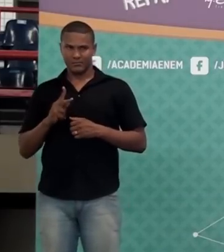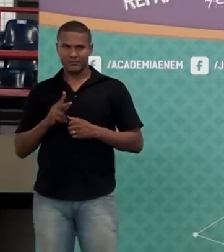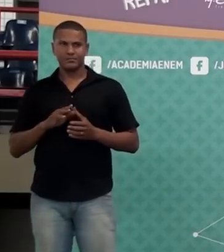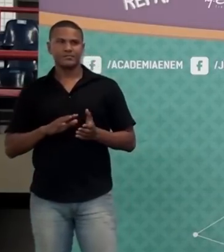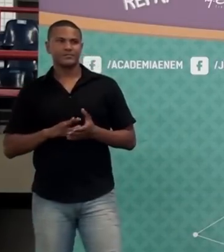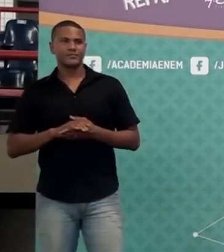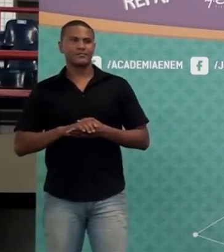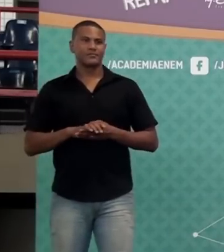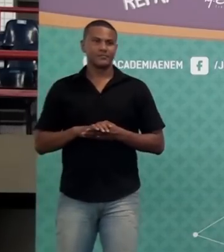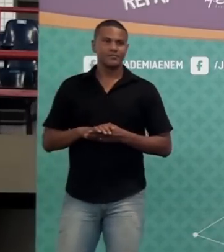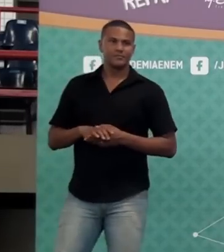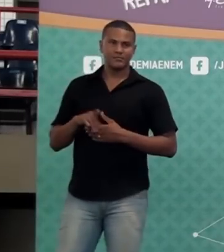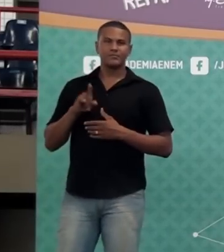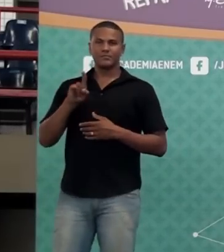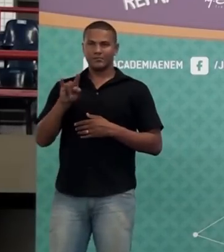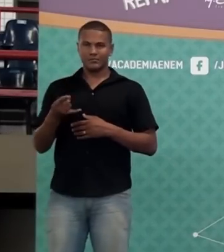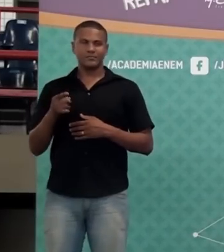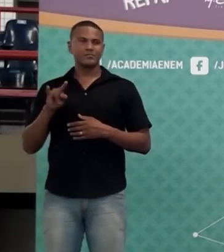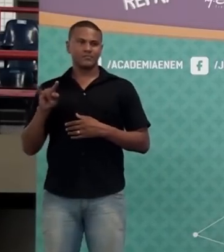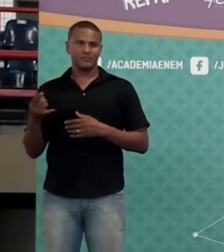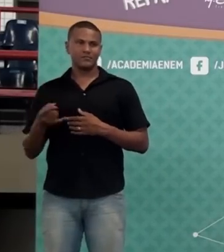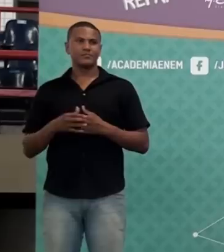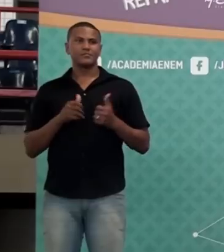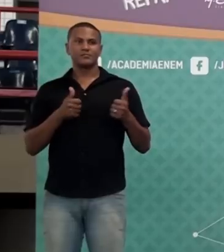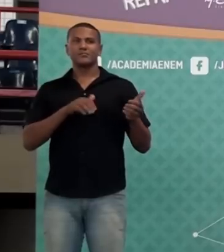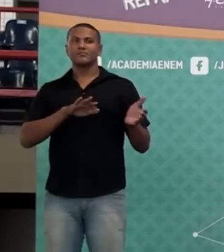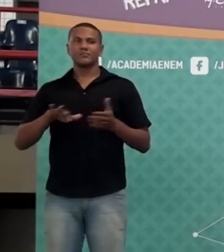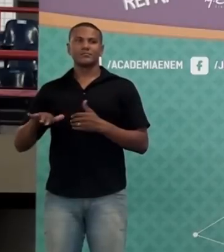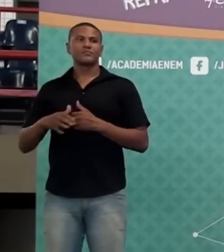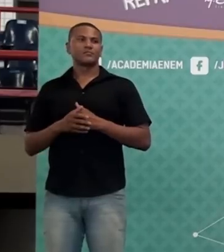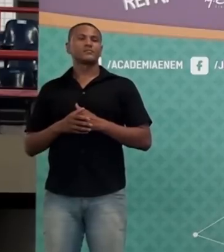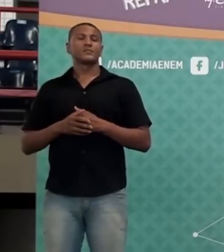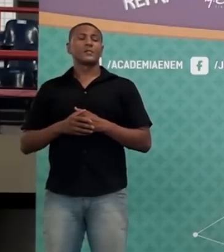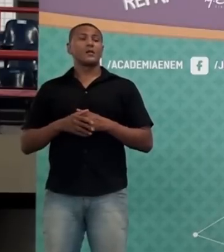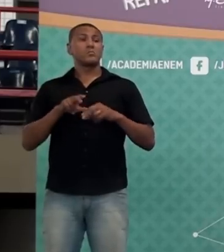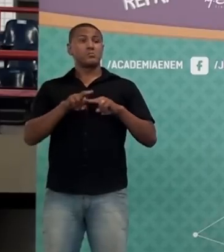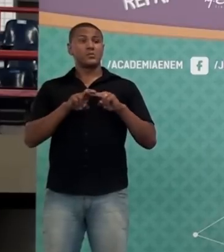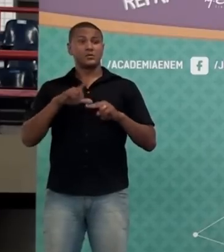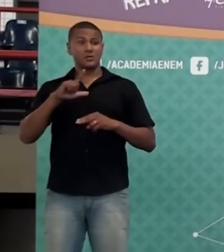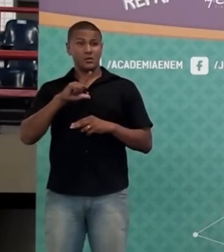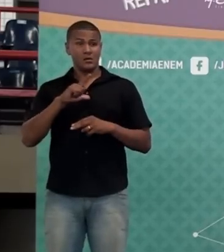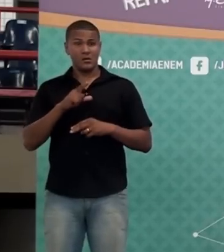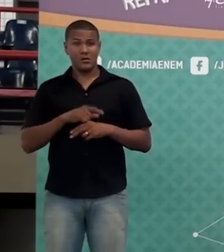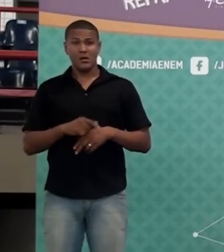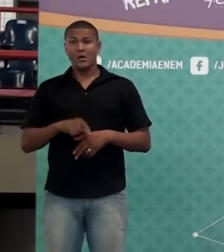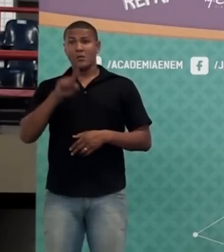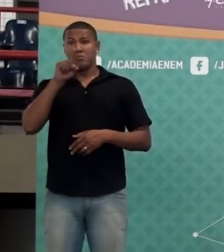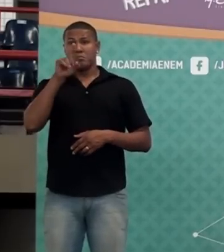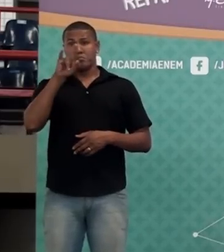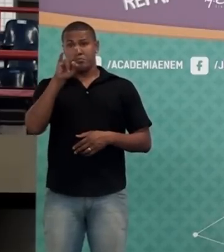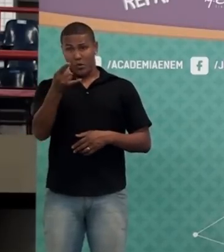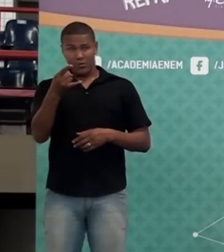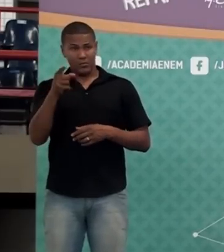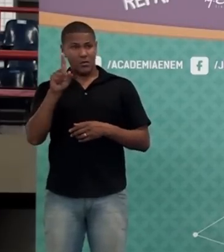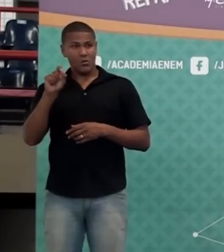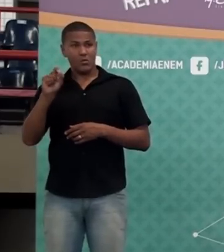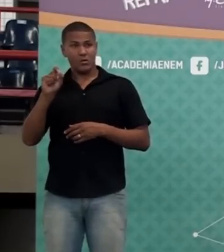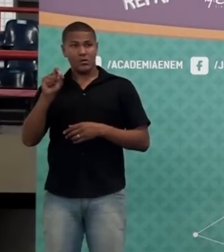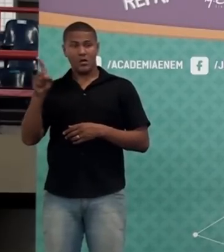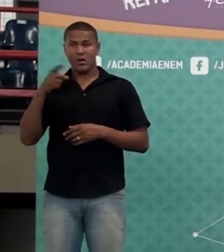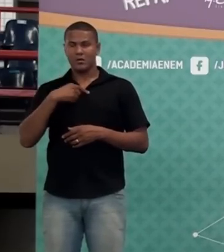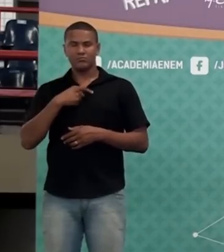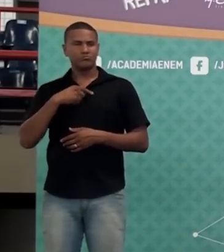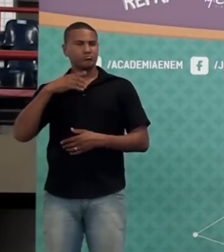assim, o mar estava agitado, ponto e vírgula, porém, belíssimo. Quando